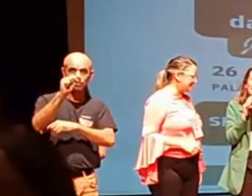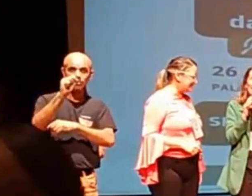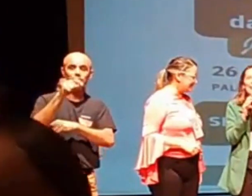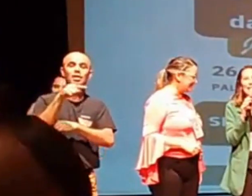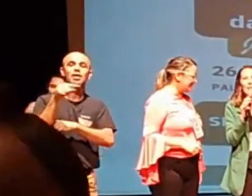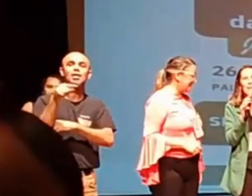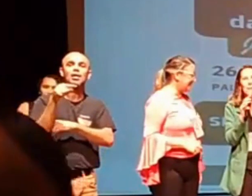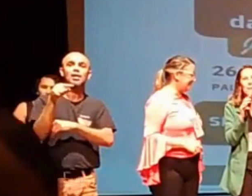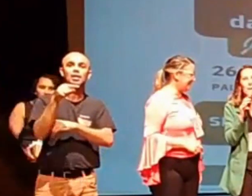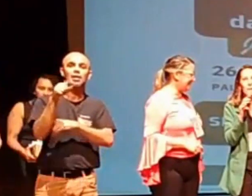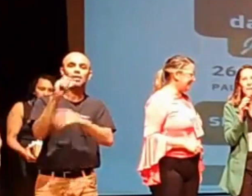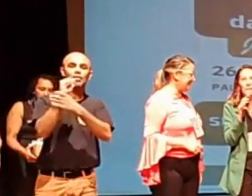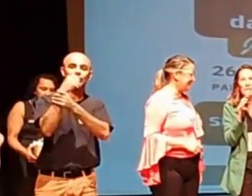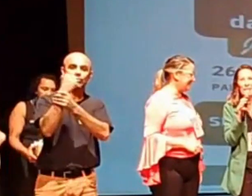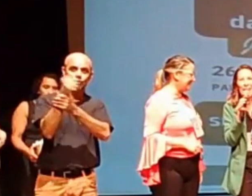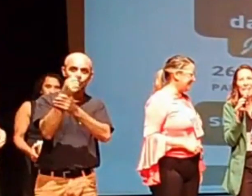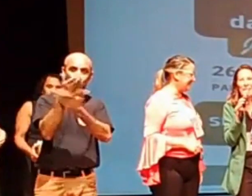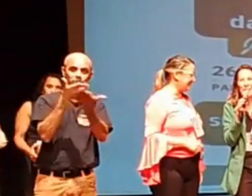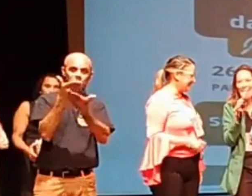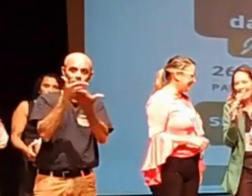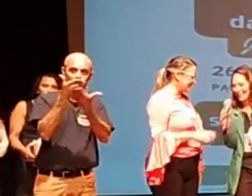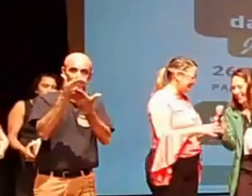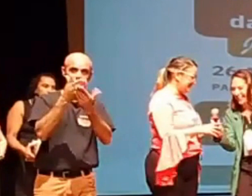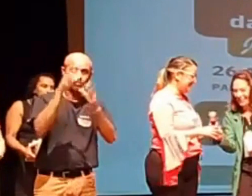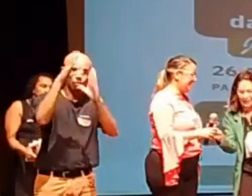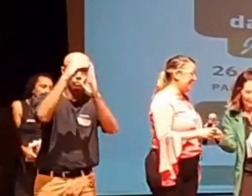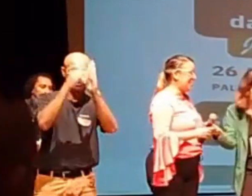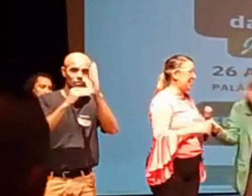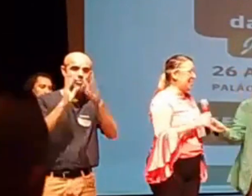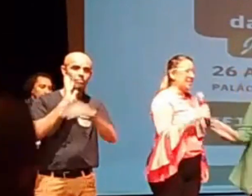@marisanches_fisiointegrativa. Segue lá que sempre tem uns conteúdos legais. Obrigada.